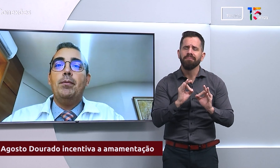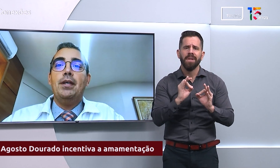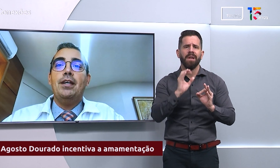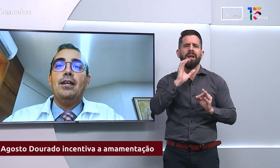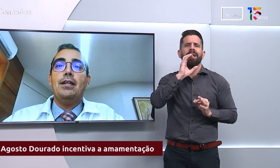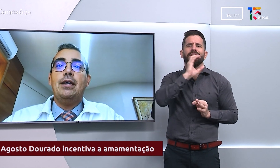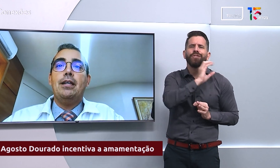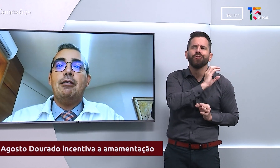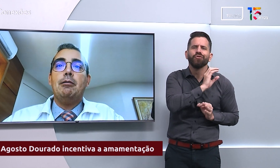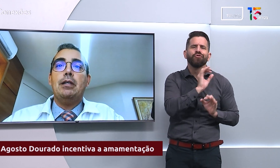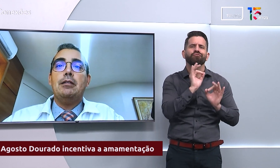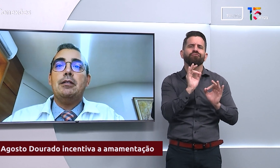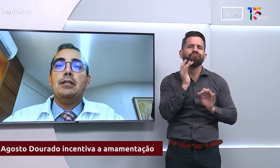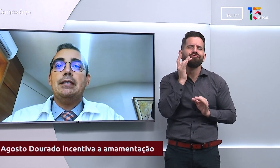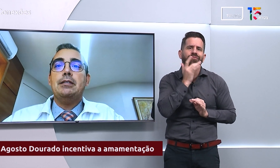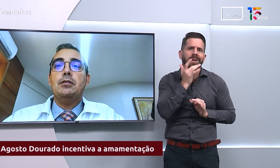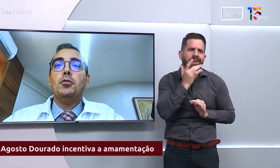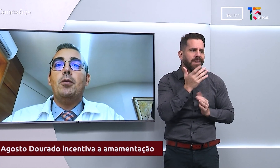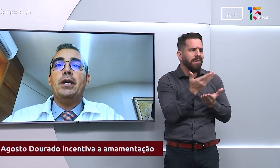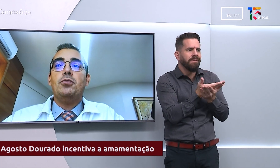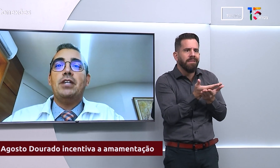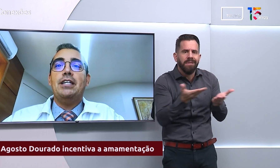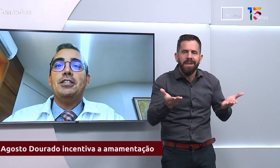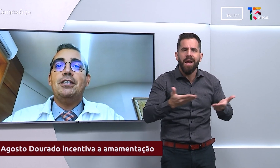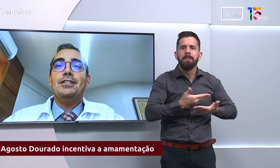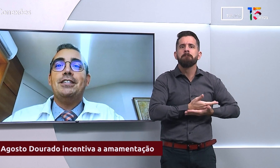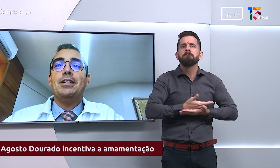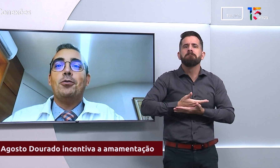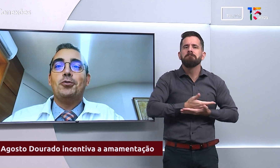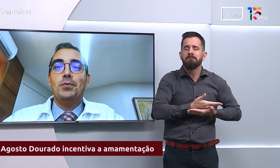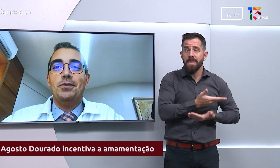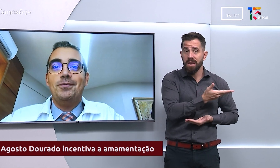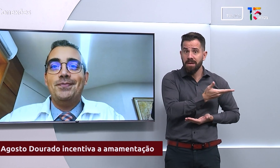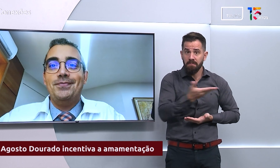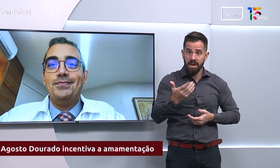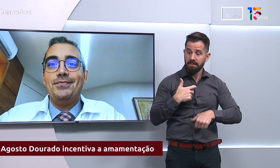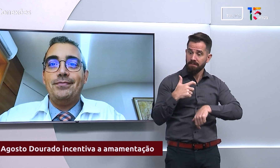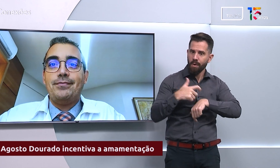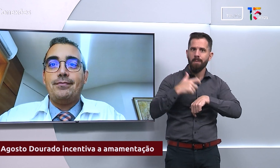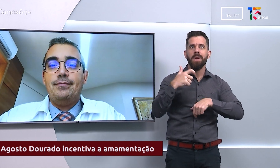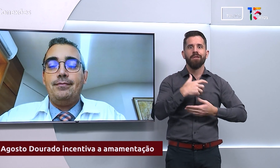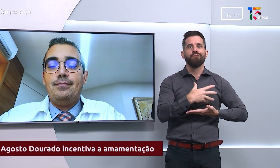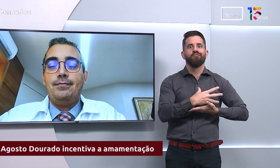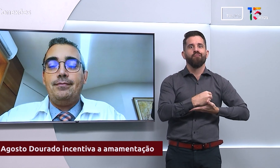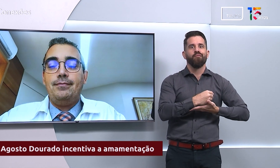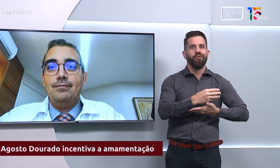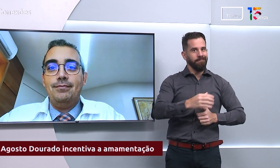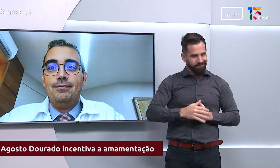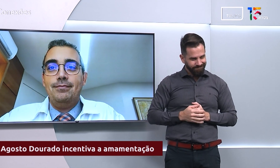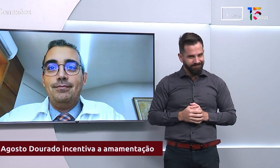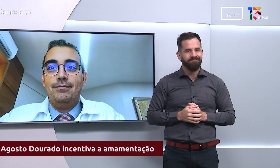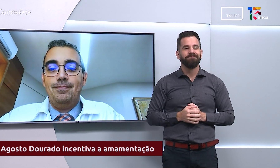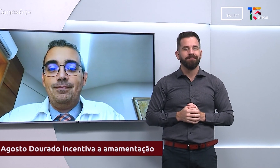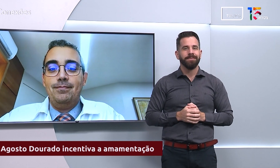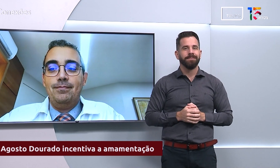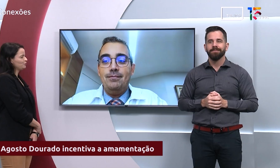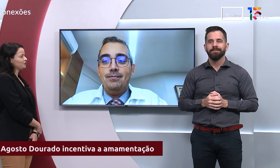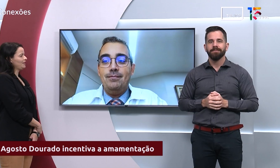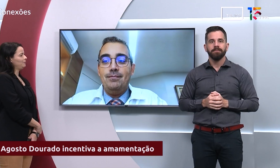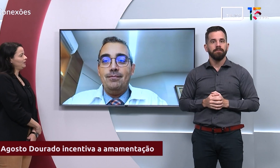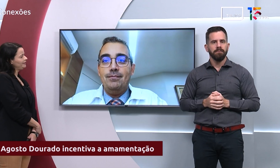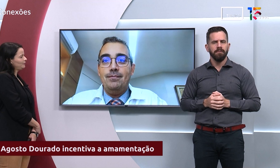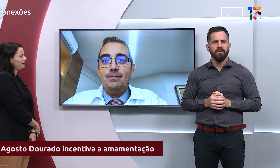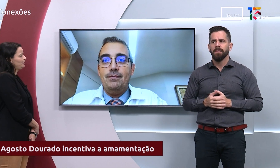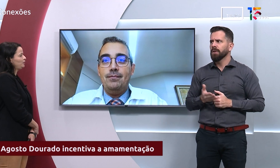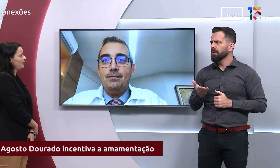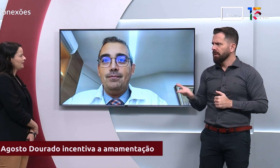bastante ao bebê, no momento já de ser consumido. E doutor, existe benefícios para a saúde